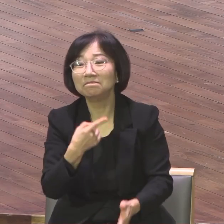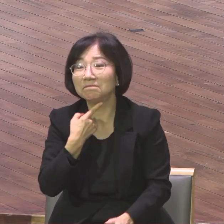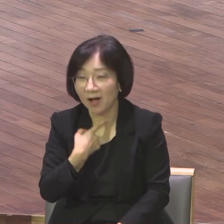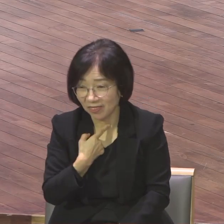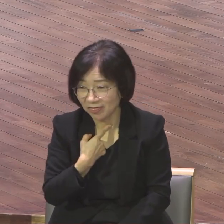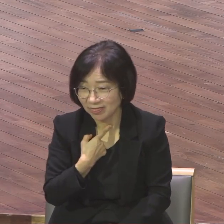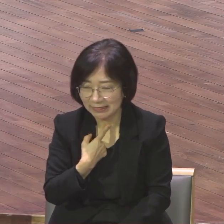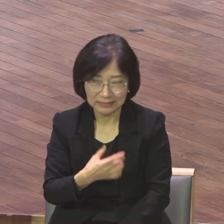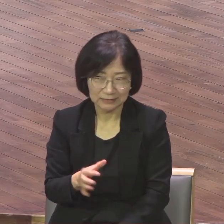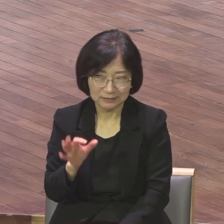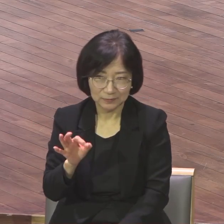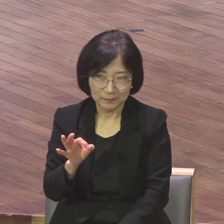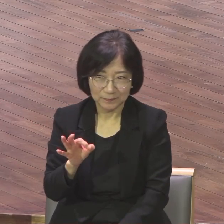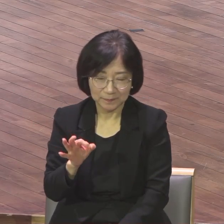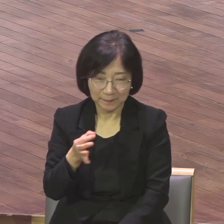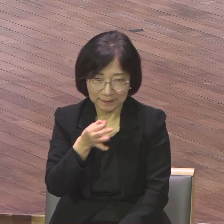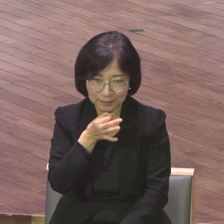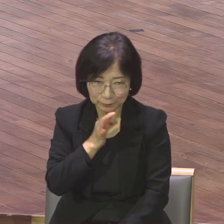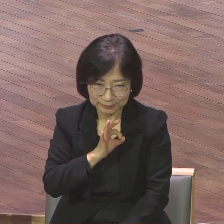물질적 이득,